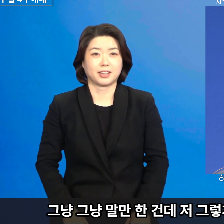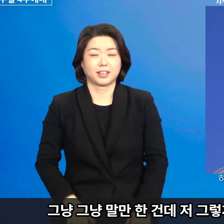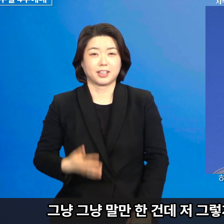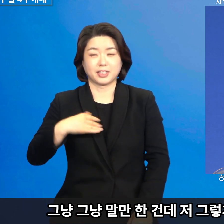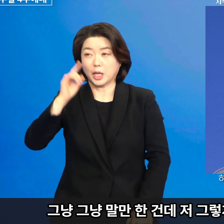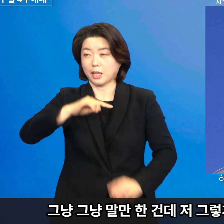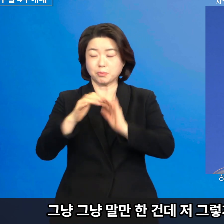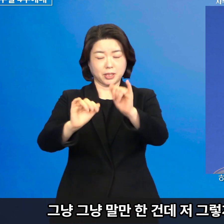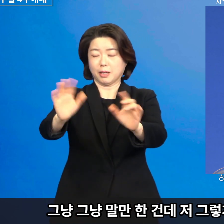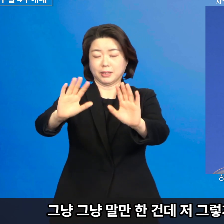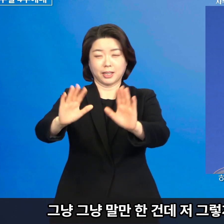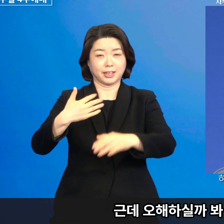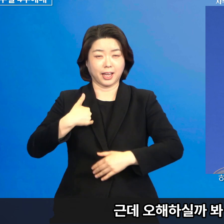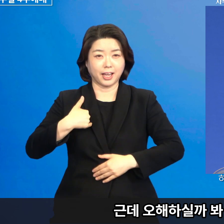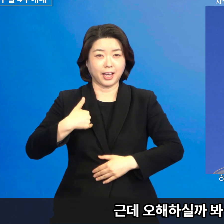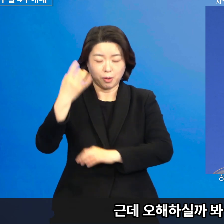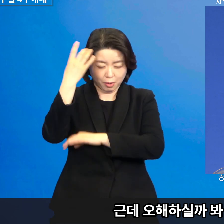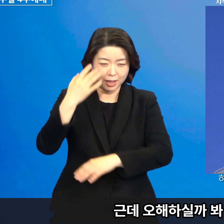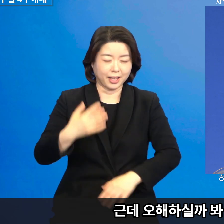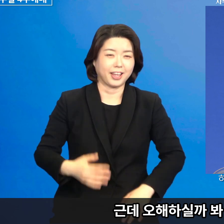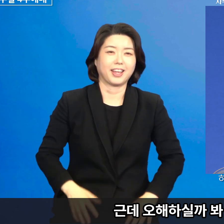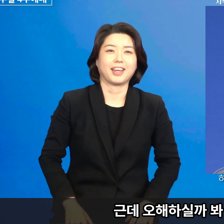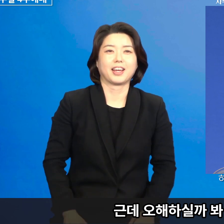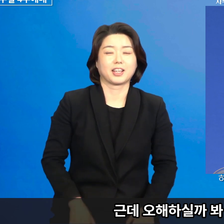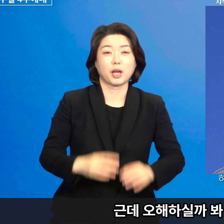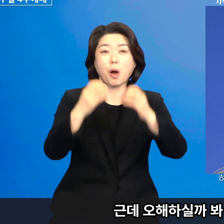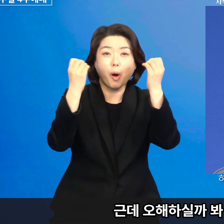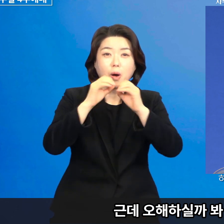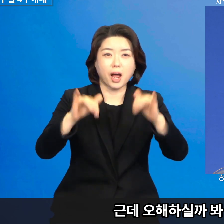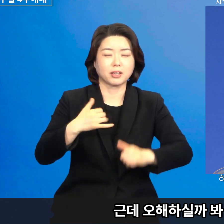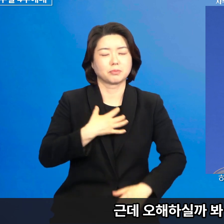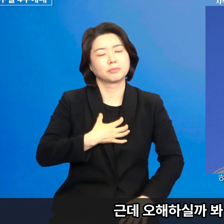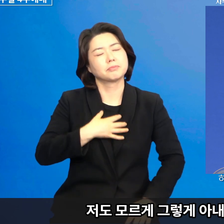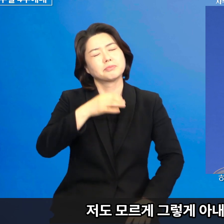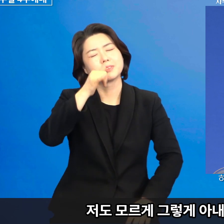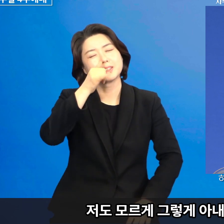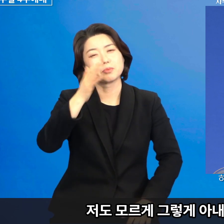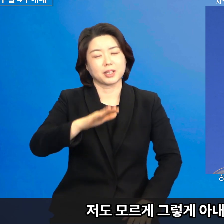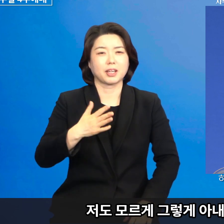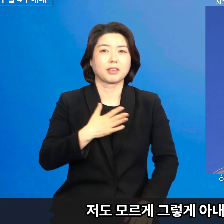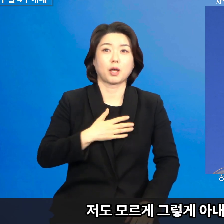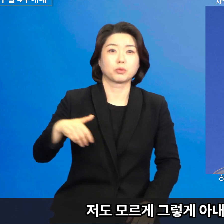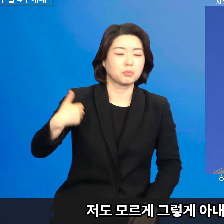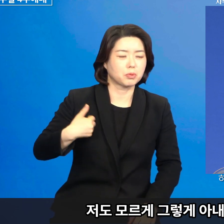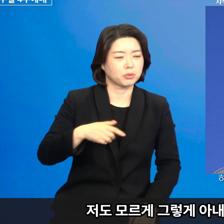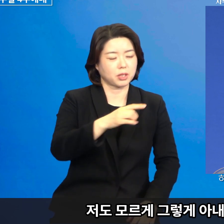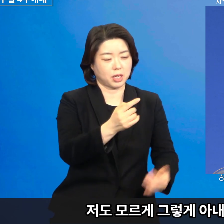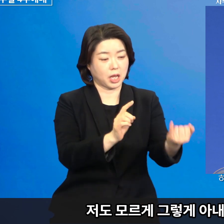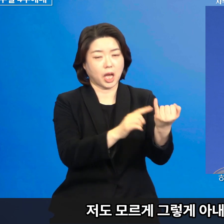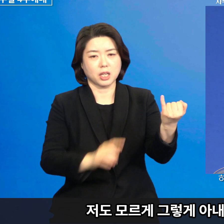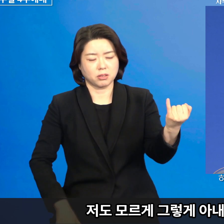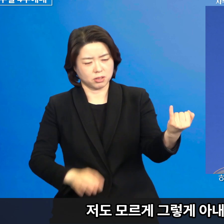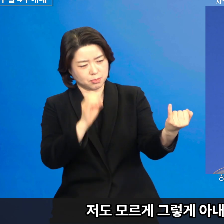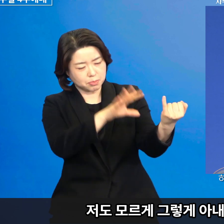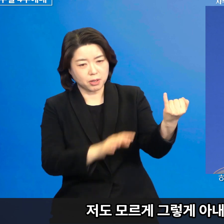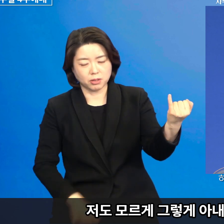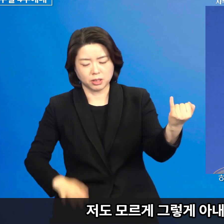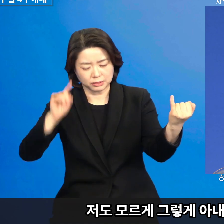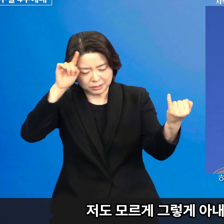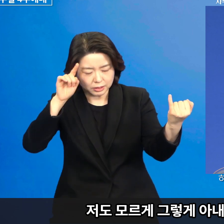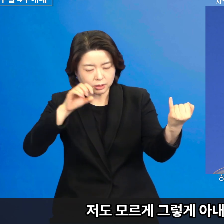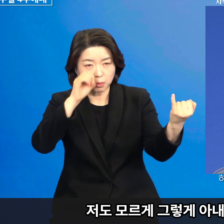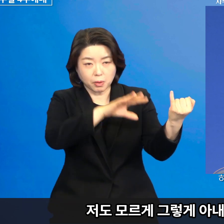나쁜 사람 아니거든요 원래. 근데 오해하실까 봐 좀 걱정은 되지만 저도 모르게 그렇게 아내에게